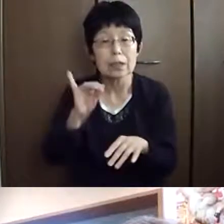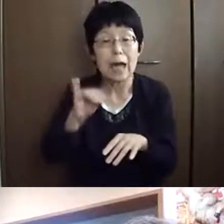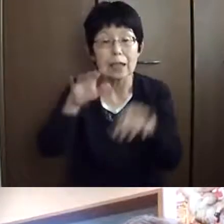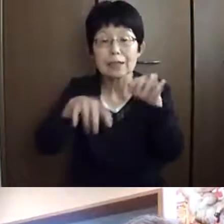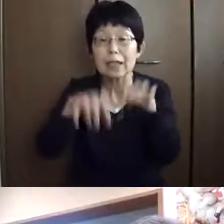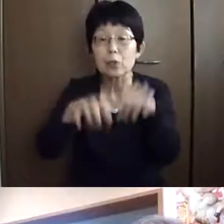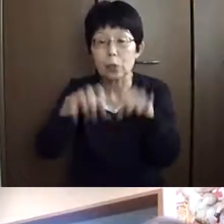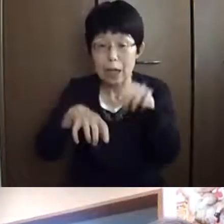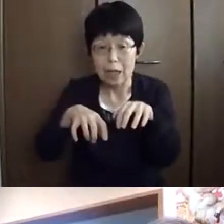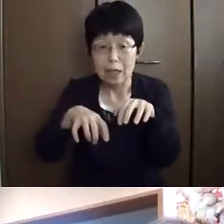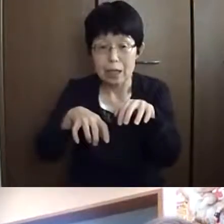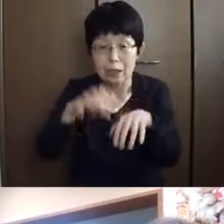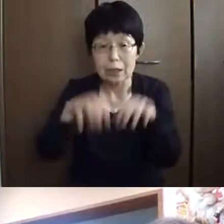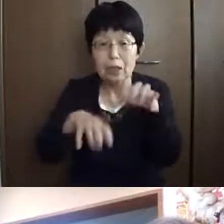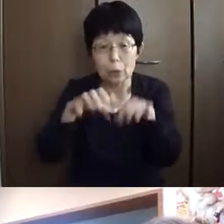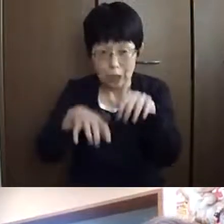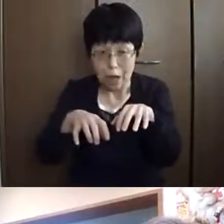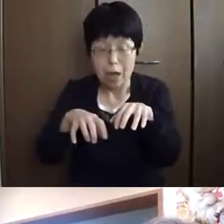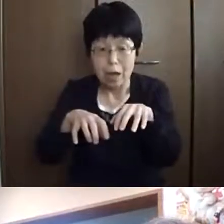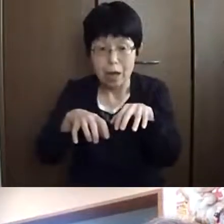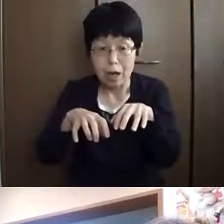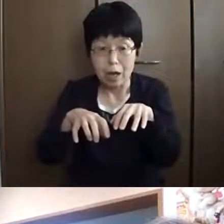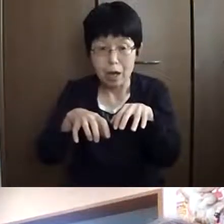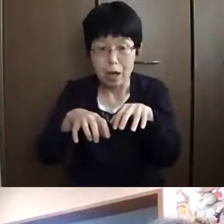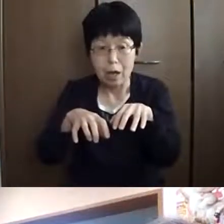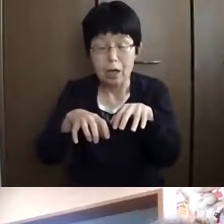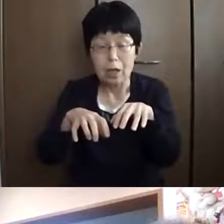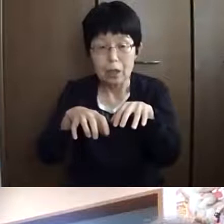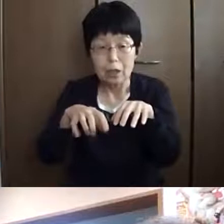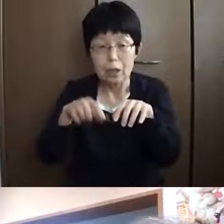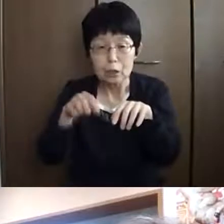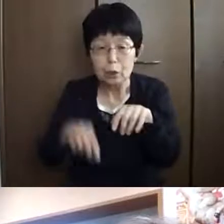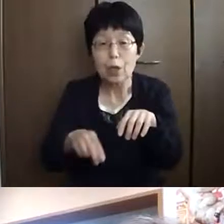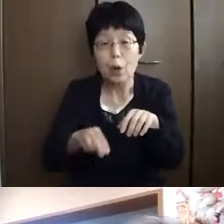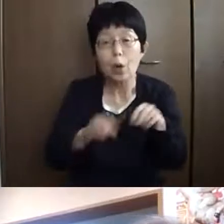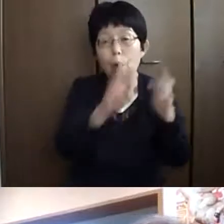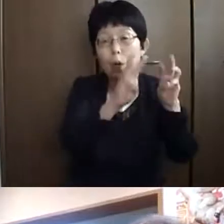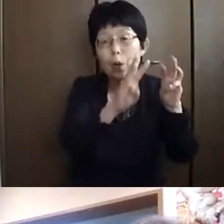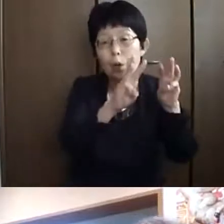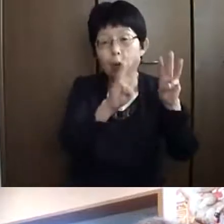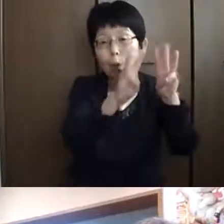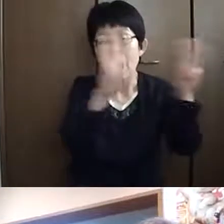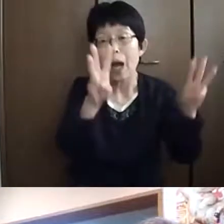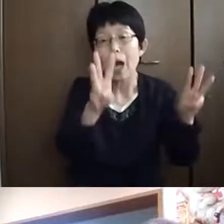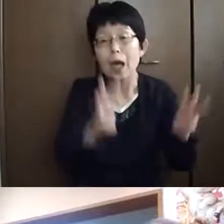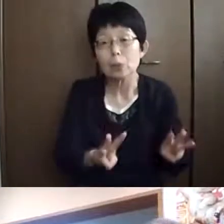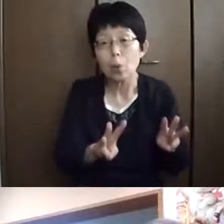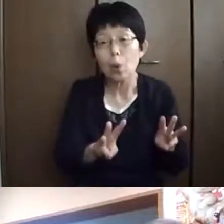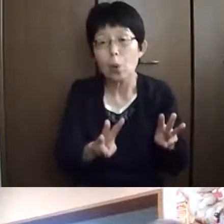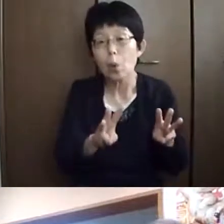チャットで出たら、 はい、 それをワードに移すっていうのはどこなの？ そうで、じゃですね、